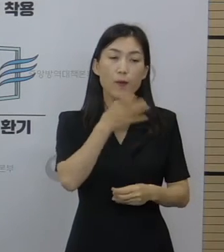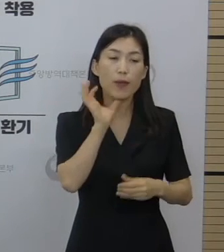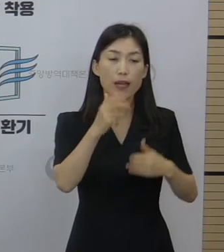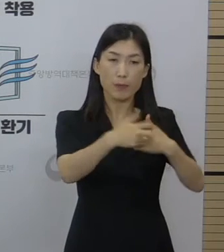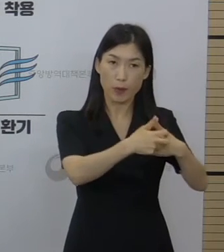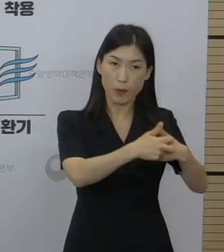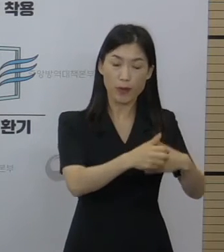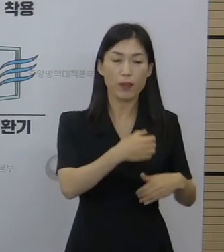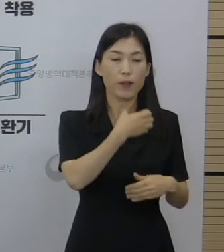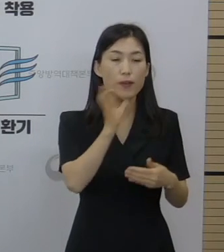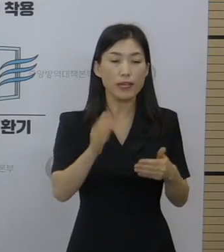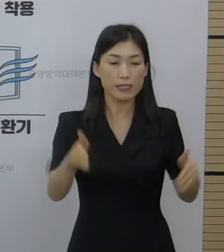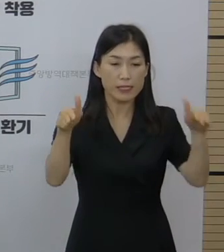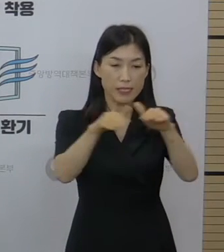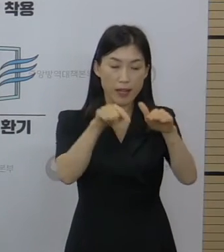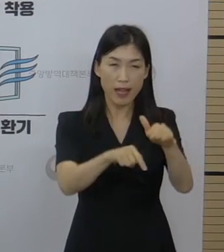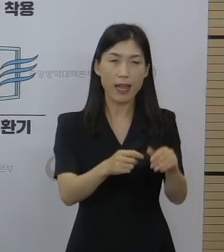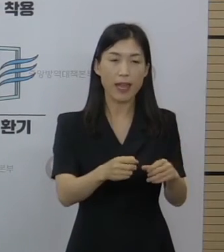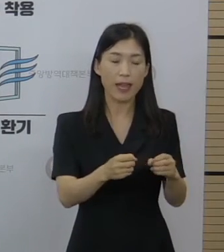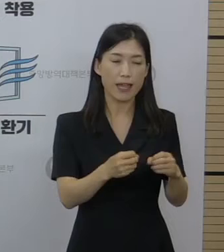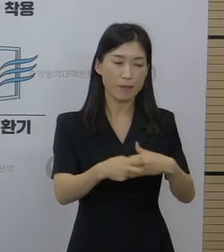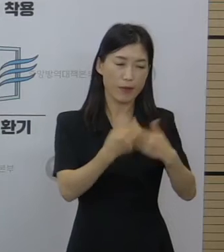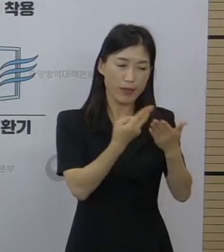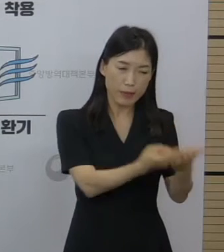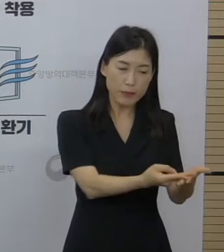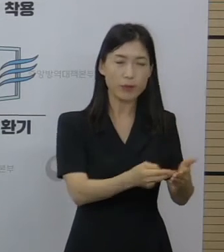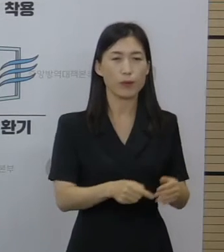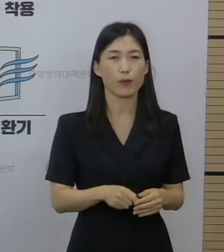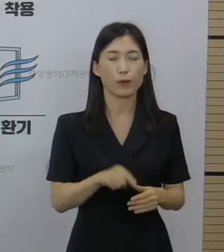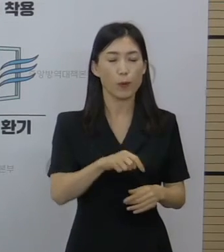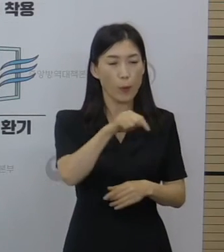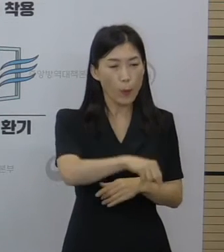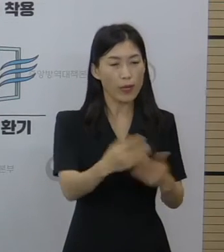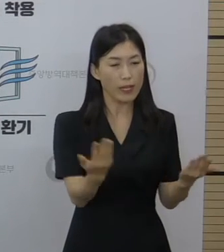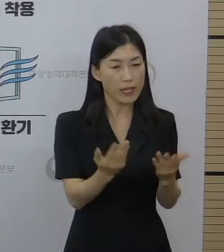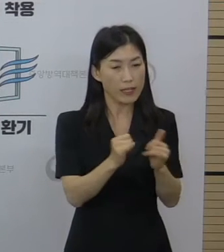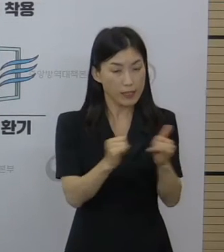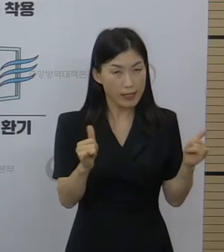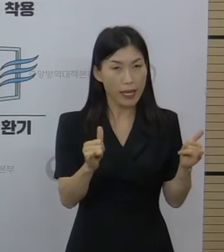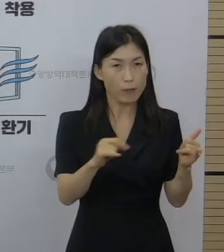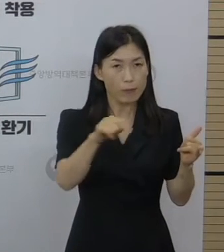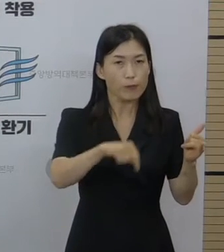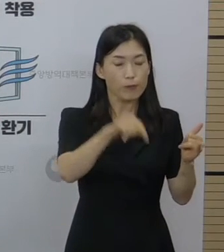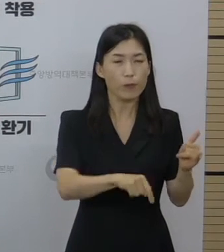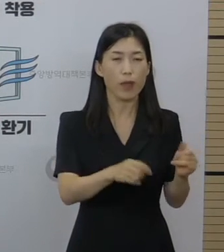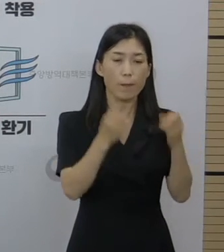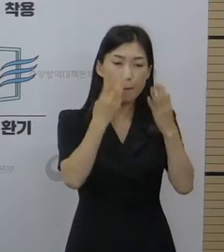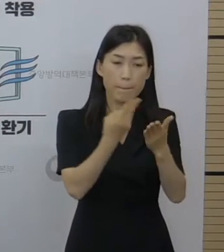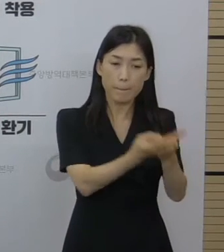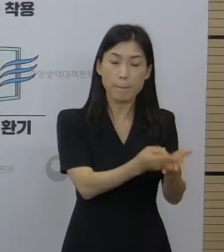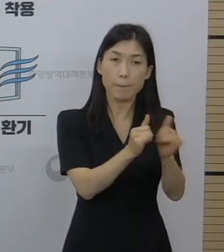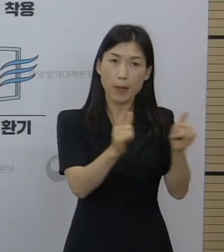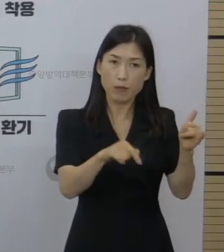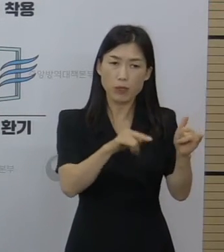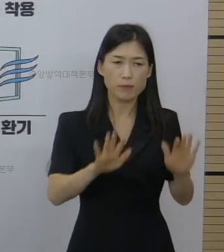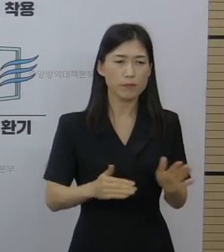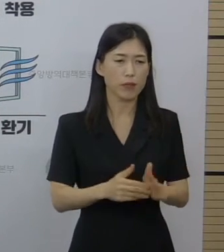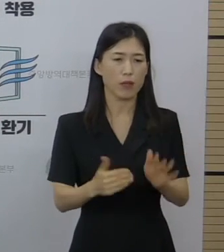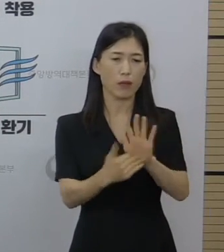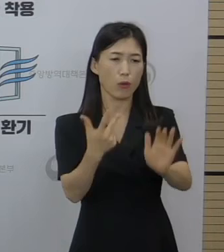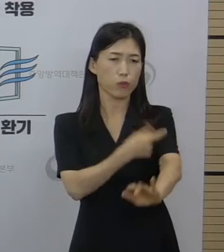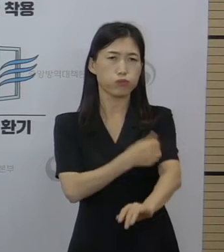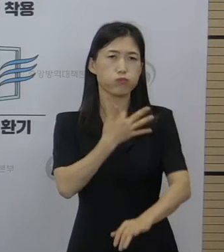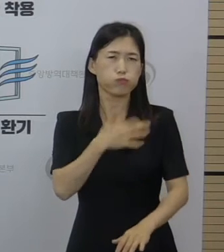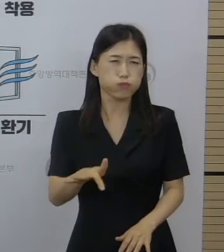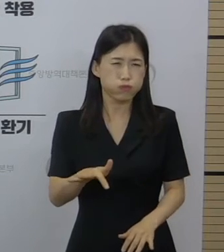요양병원, 요양시설 등의 입원, 입소 하신 분들이나 종사자 중에 신규자와 또 그간에 미접종하셨던